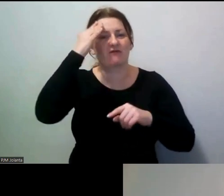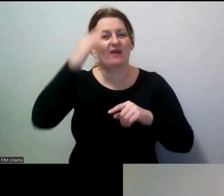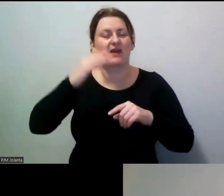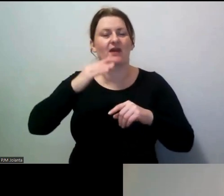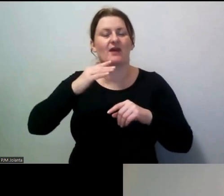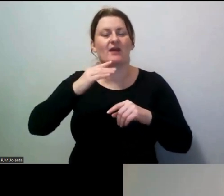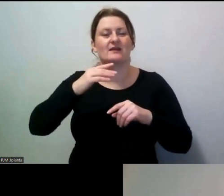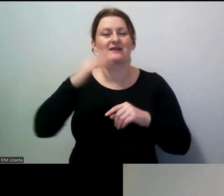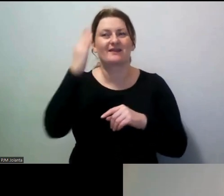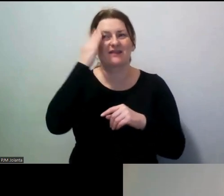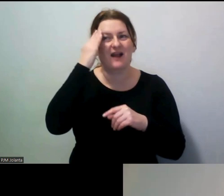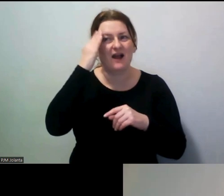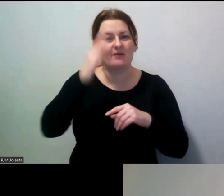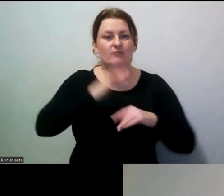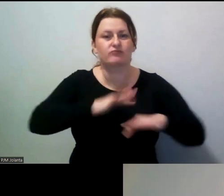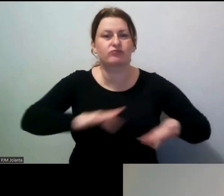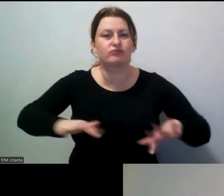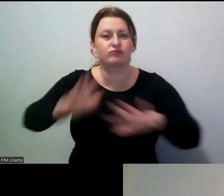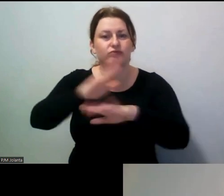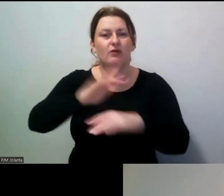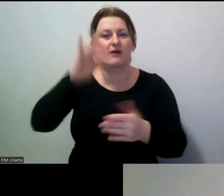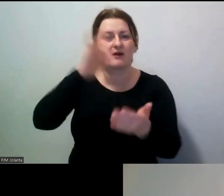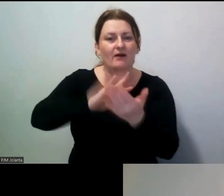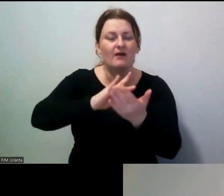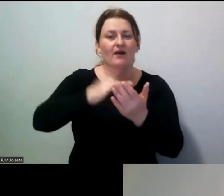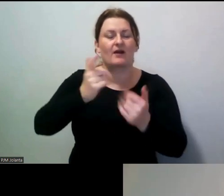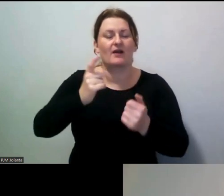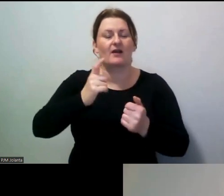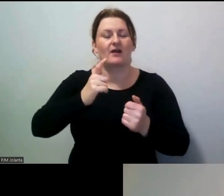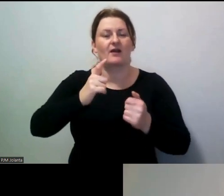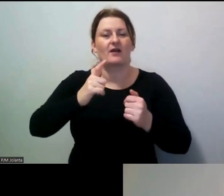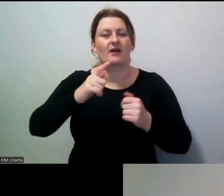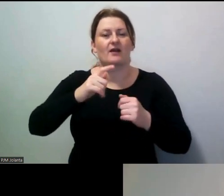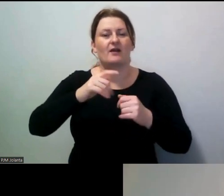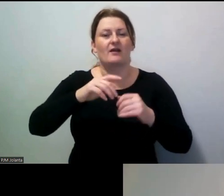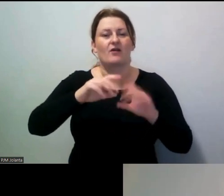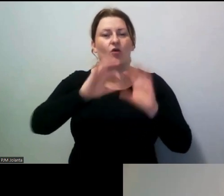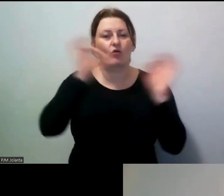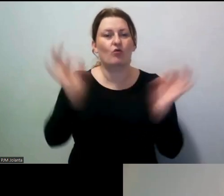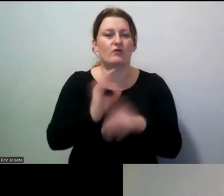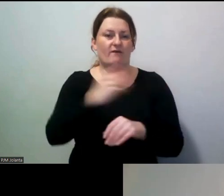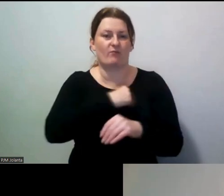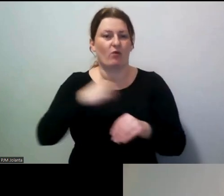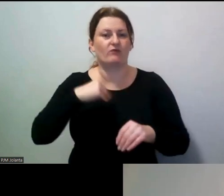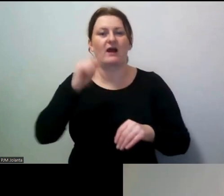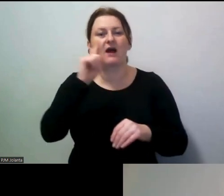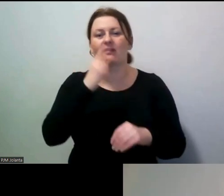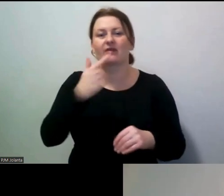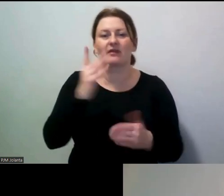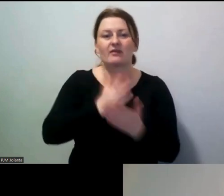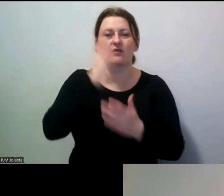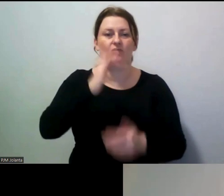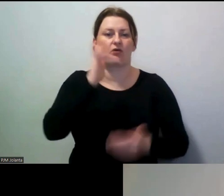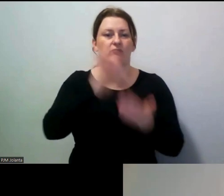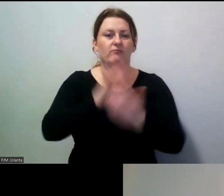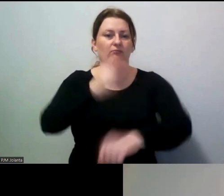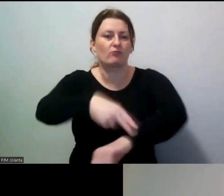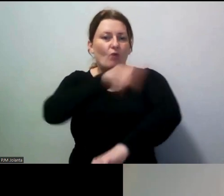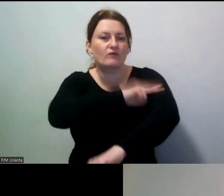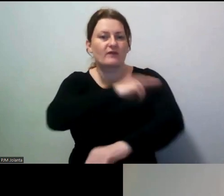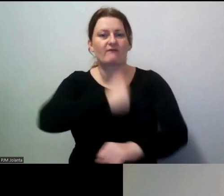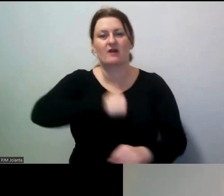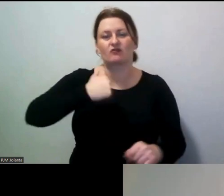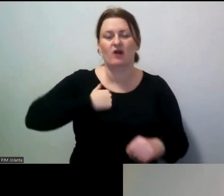placówkach edukacyjnych, a nie na przykład tylko w Poznaniu, czy na przykład tylko w Warszawie bądź Łodzi. Także miałyśmy to na